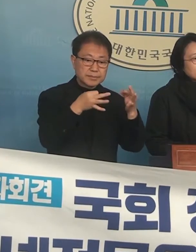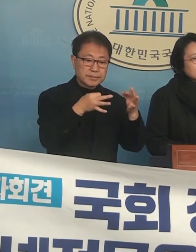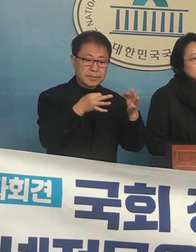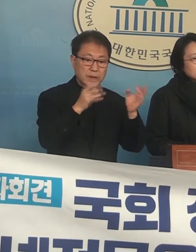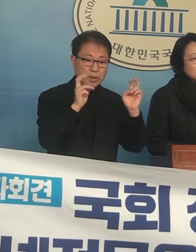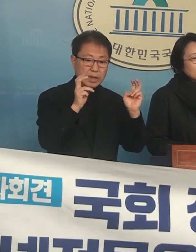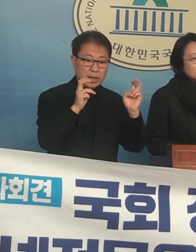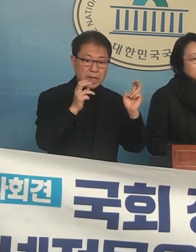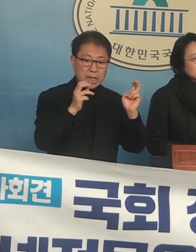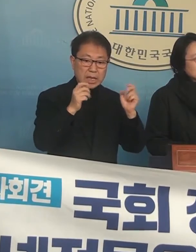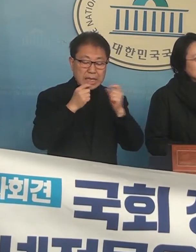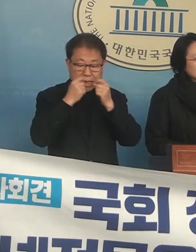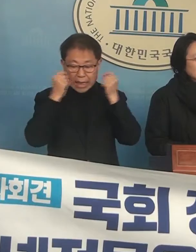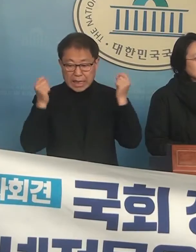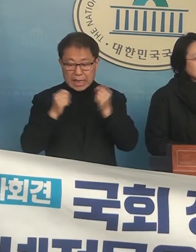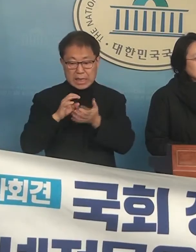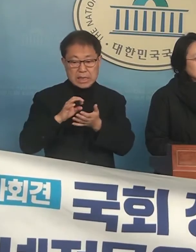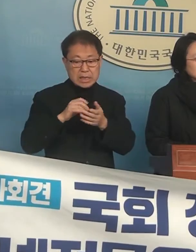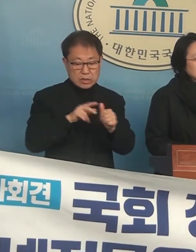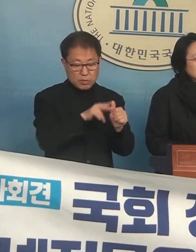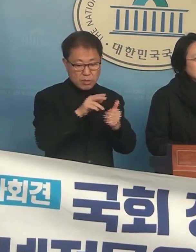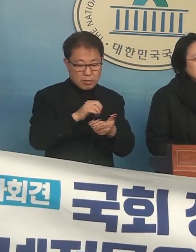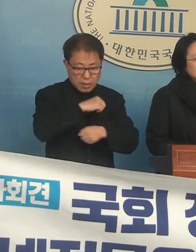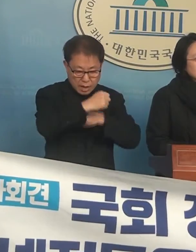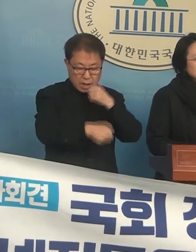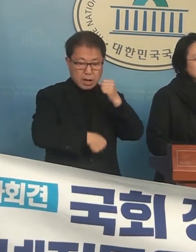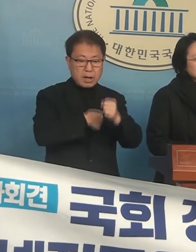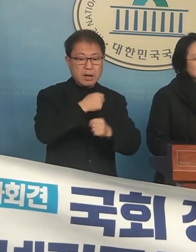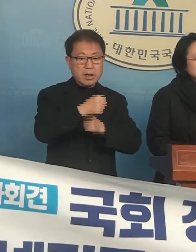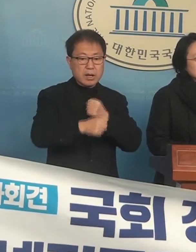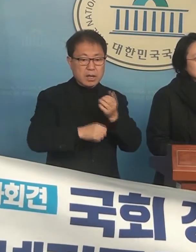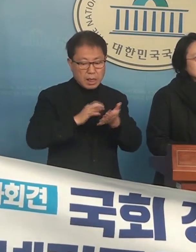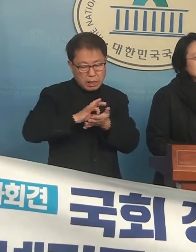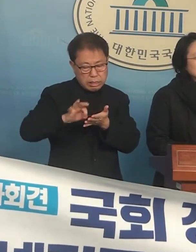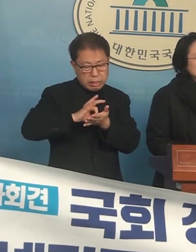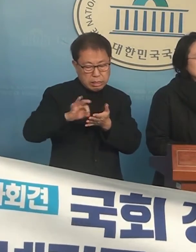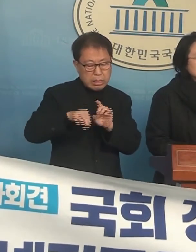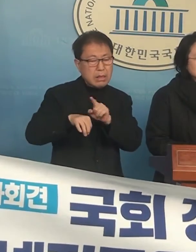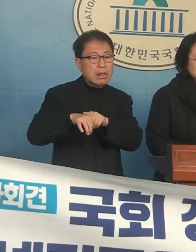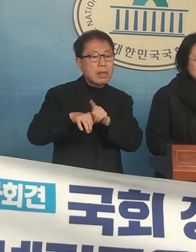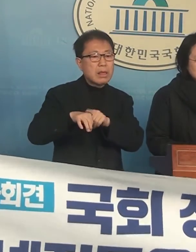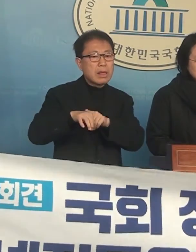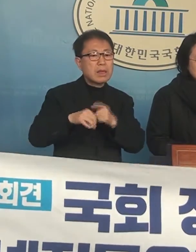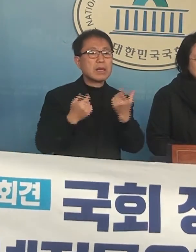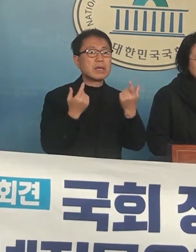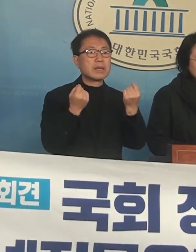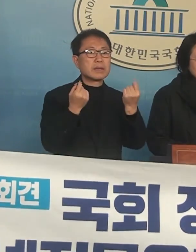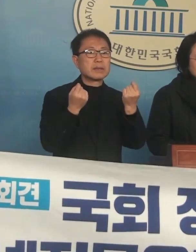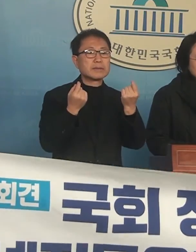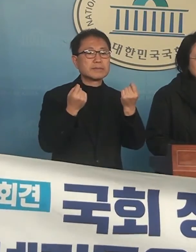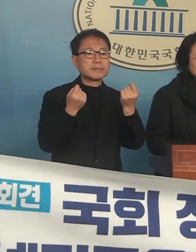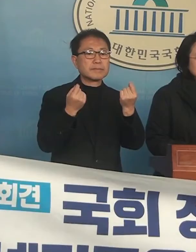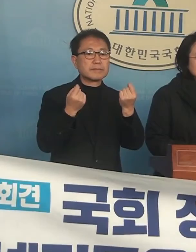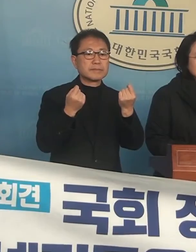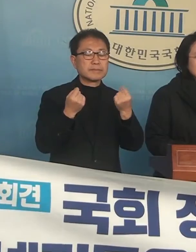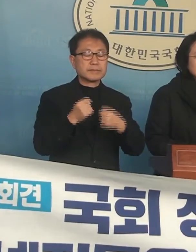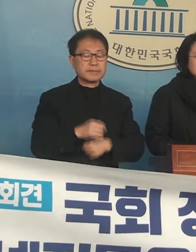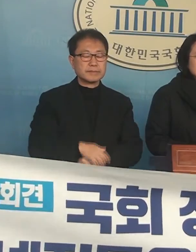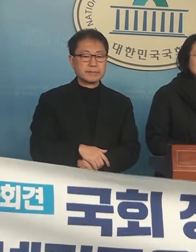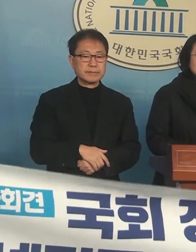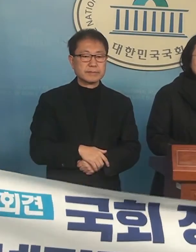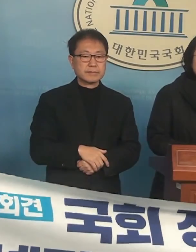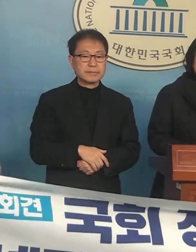금융사가 소비자들의 정보를 가지고 마음껏 우리가 또 그 시절로 돌아가는 것과 유사한 일이 발생할